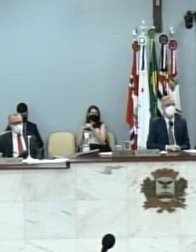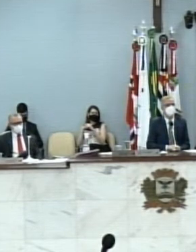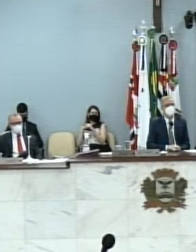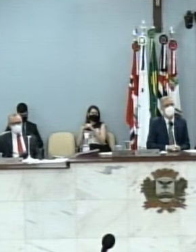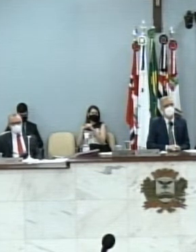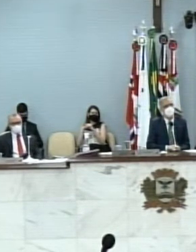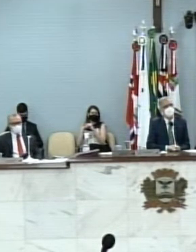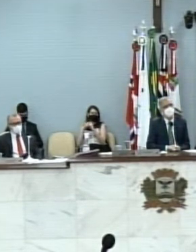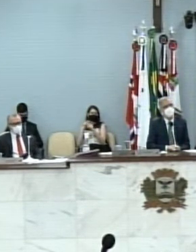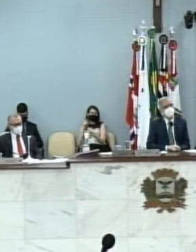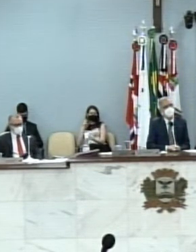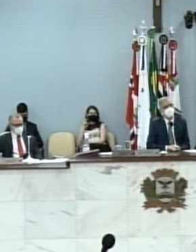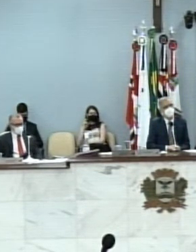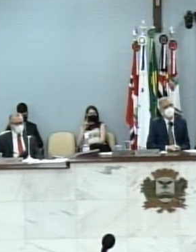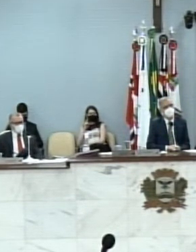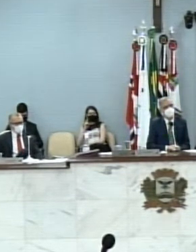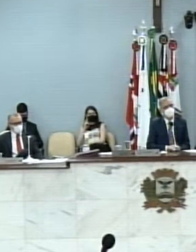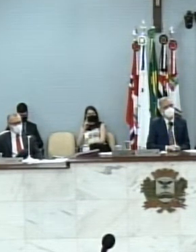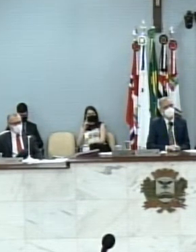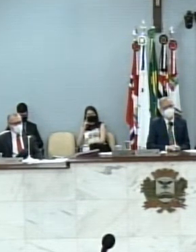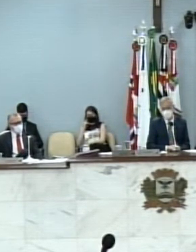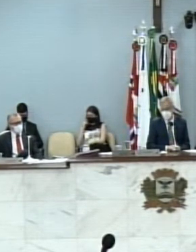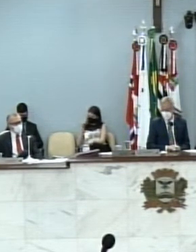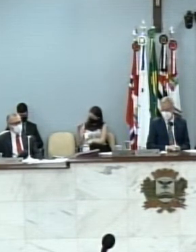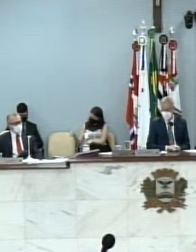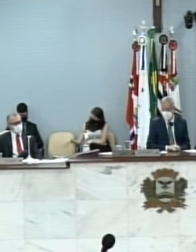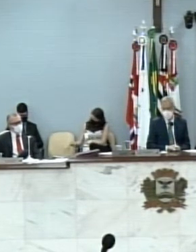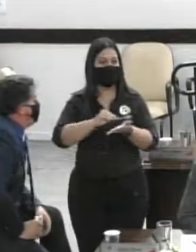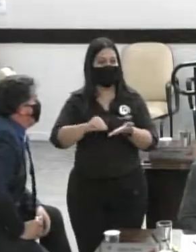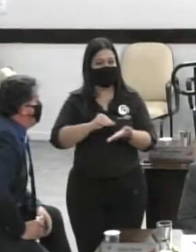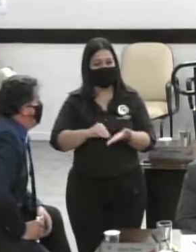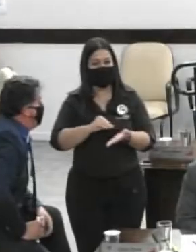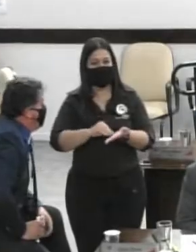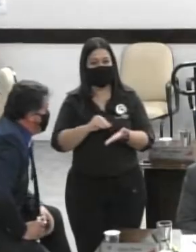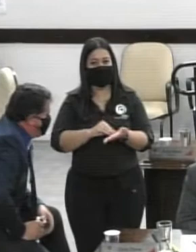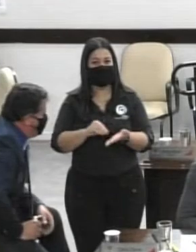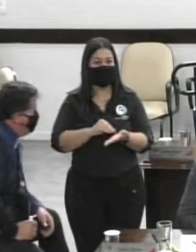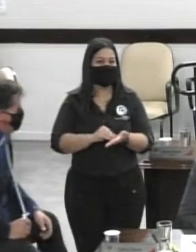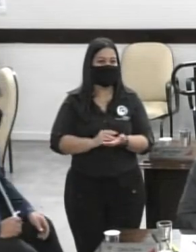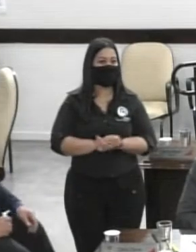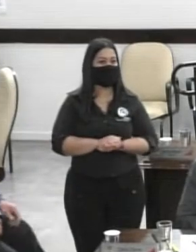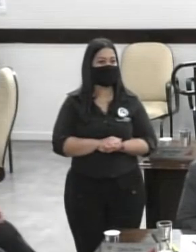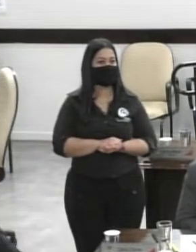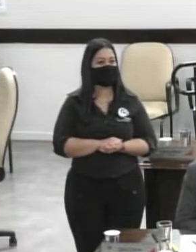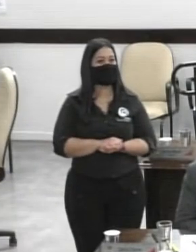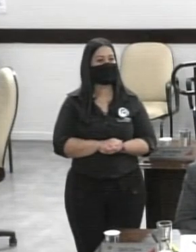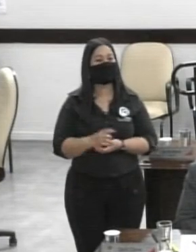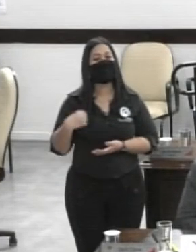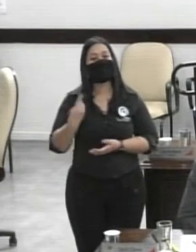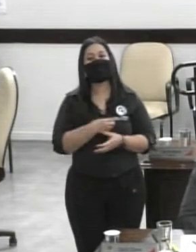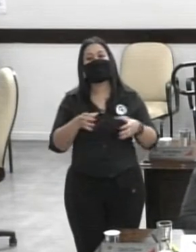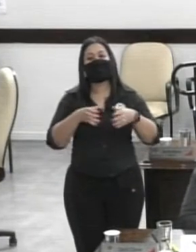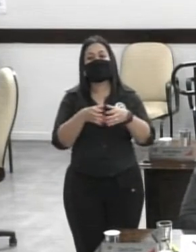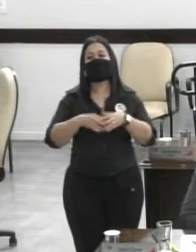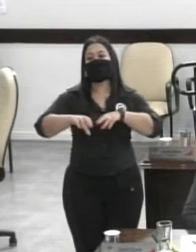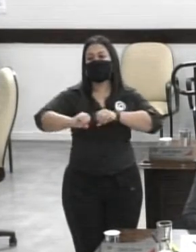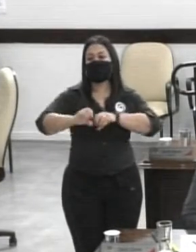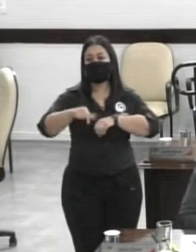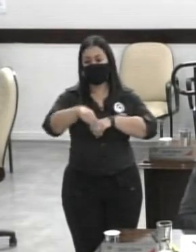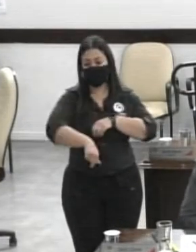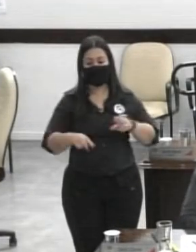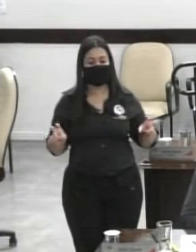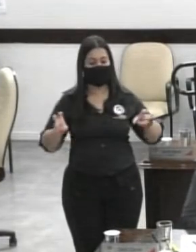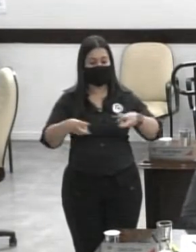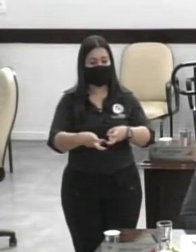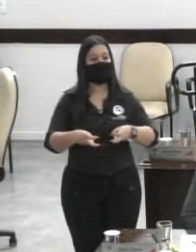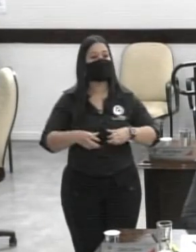Boa tarde, secretária. Nós somos membros da Comissão de Educação desta Casa, vereador